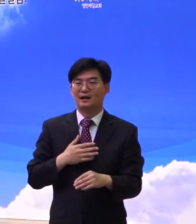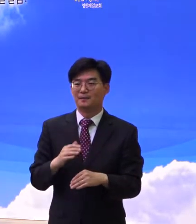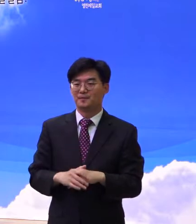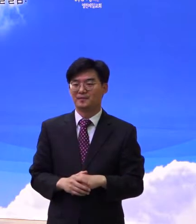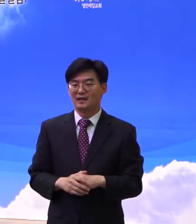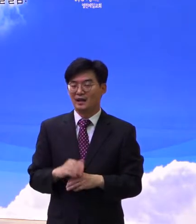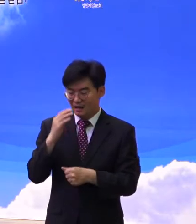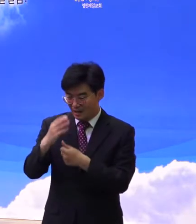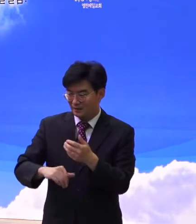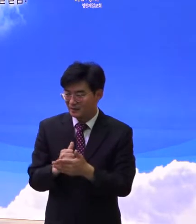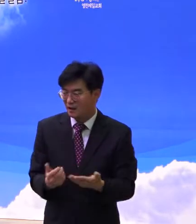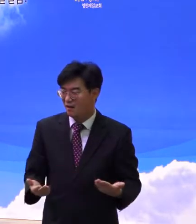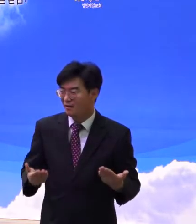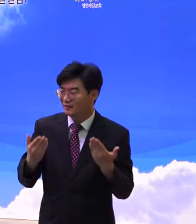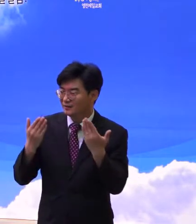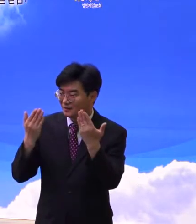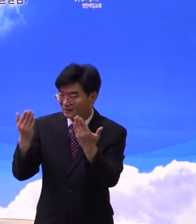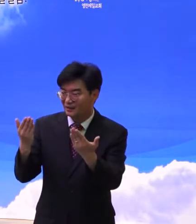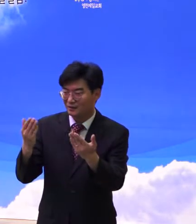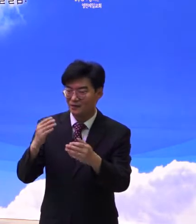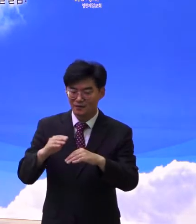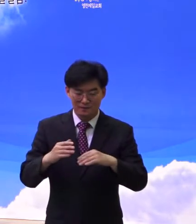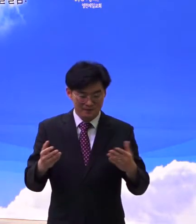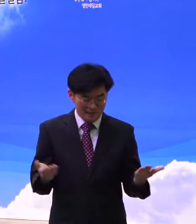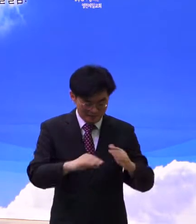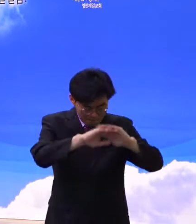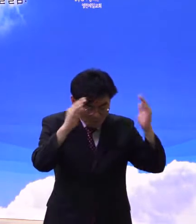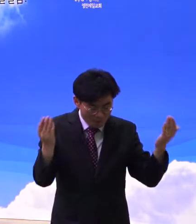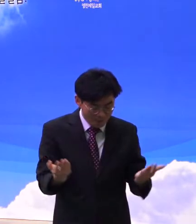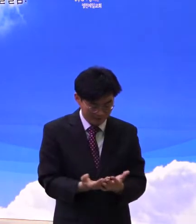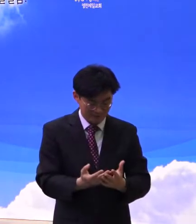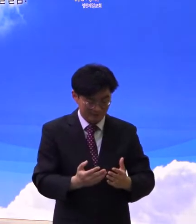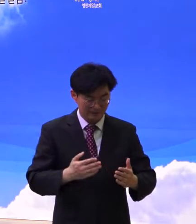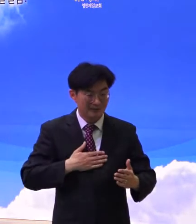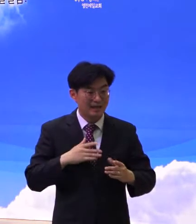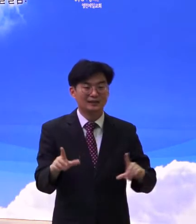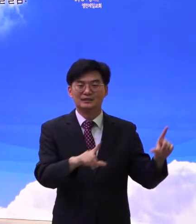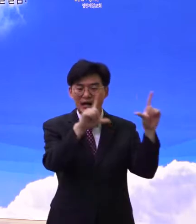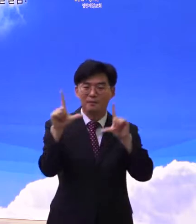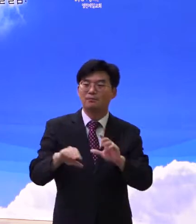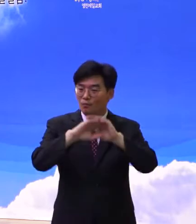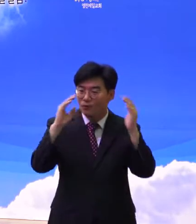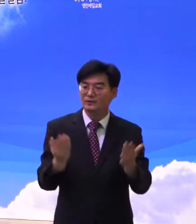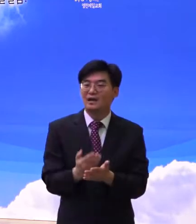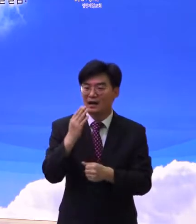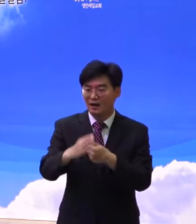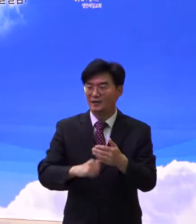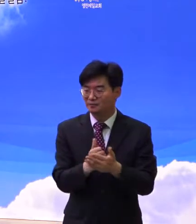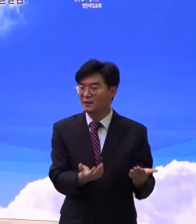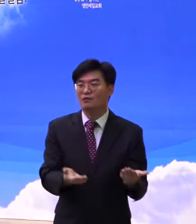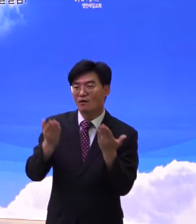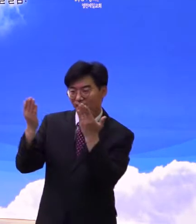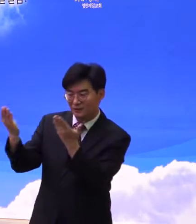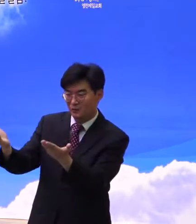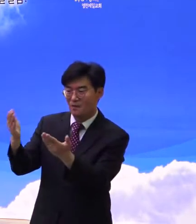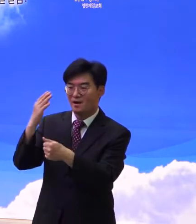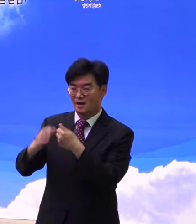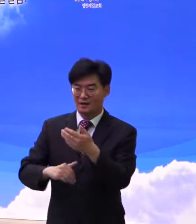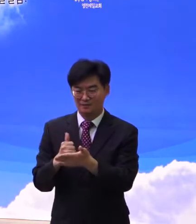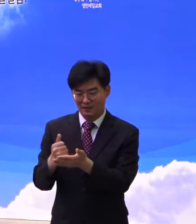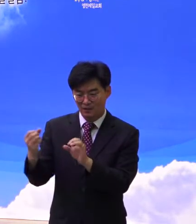하나님께 헌신하면서 살게 됩니다. 그런 사람의 신앙은 날마다 활력이 있고 날마다 기쁨이